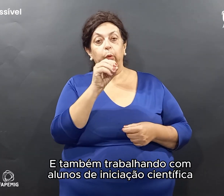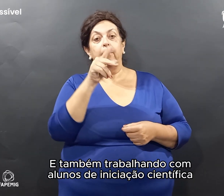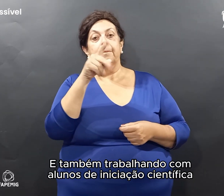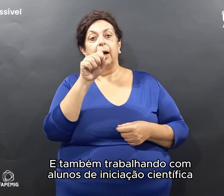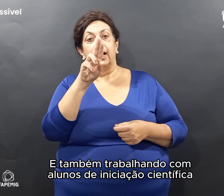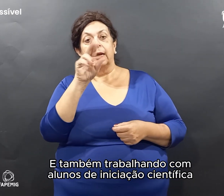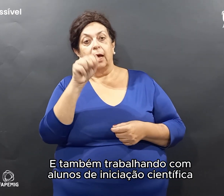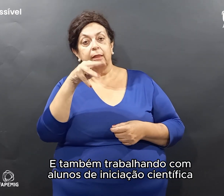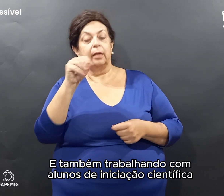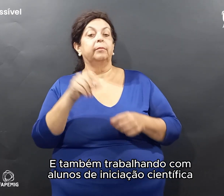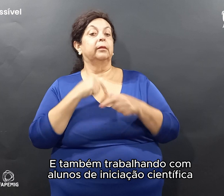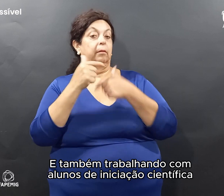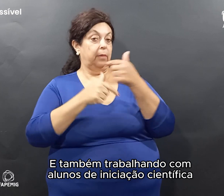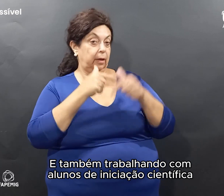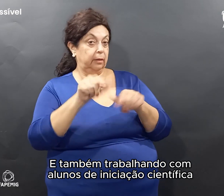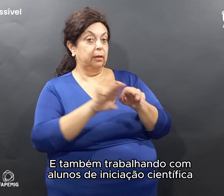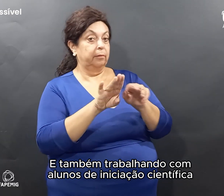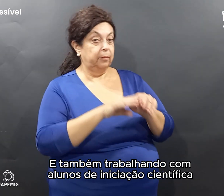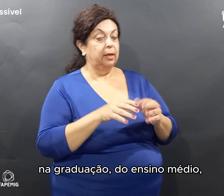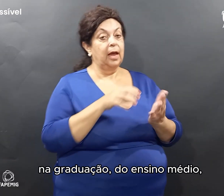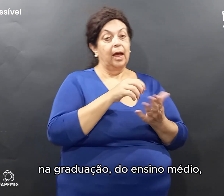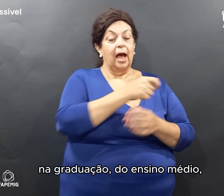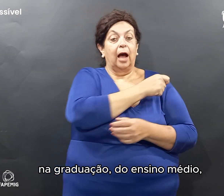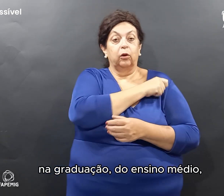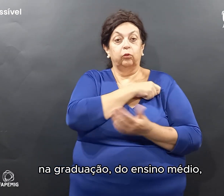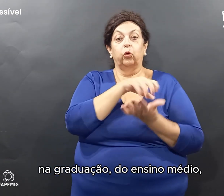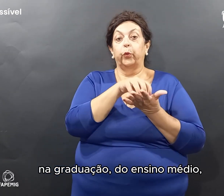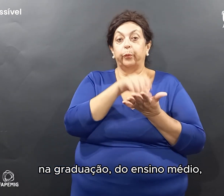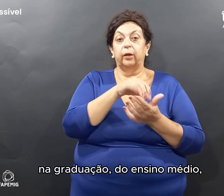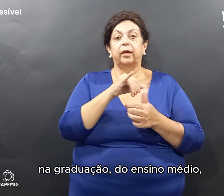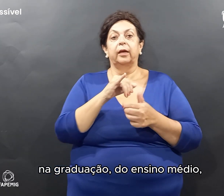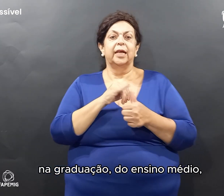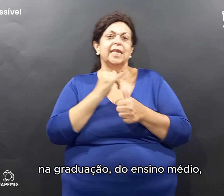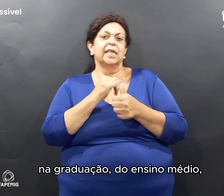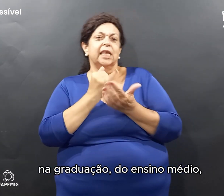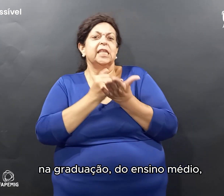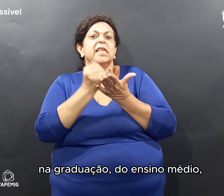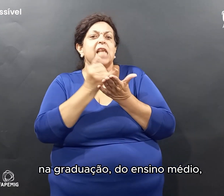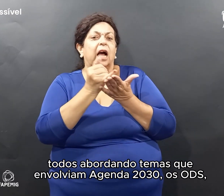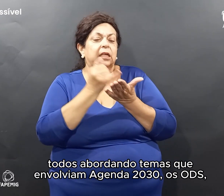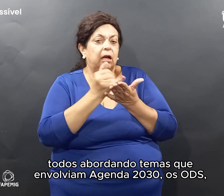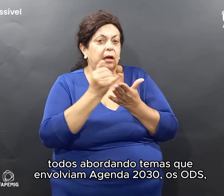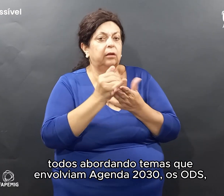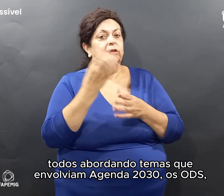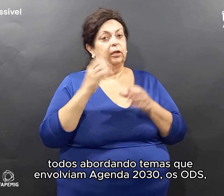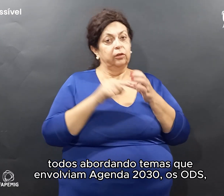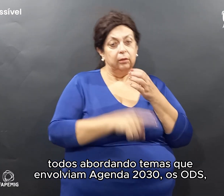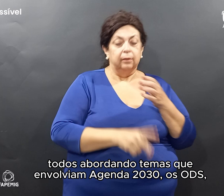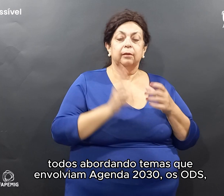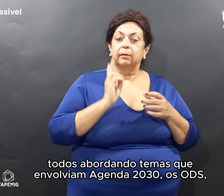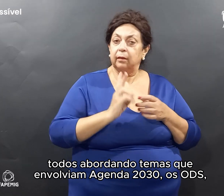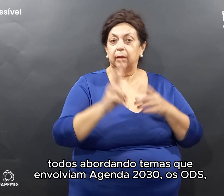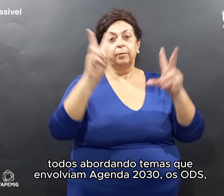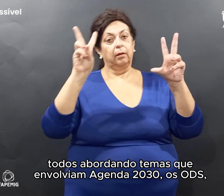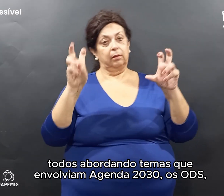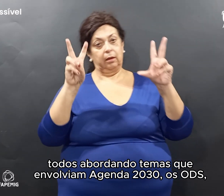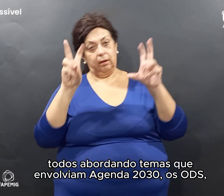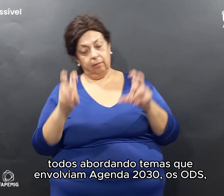com alunos de iniciação científica na graduação, do ensino médio, todos abordando temas que